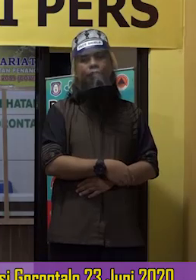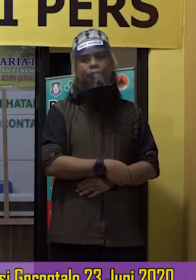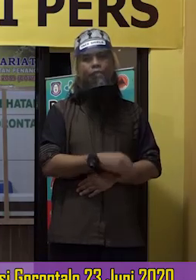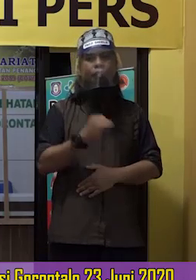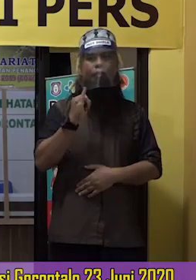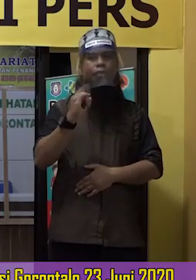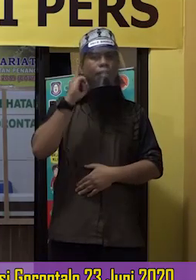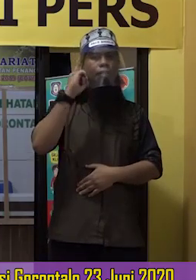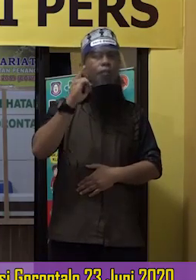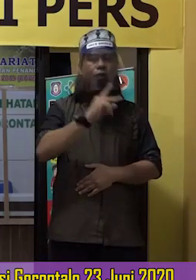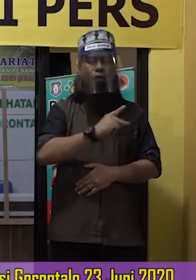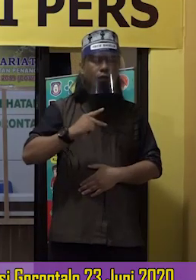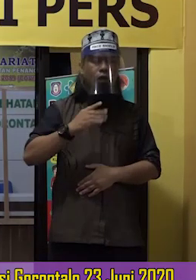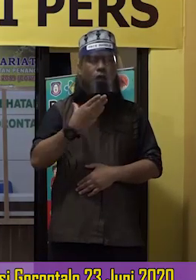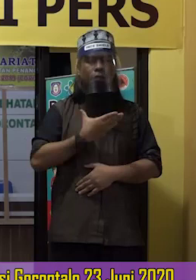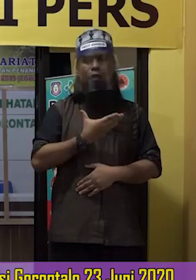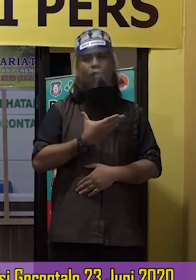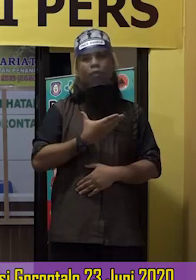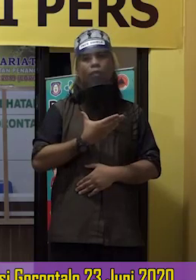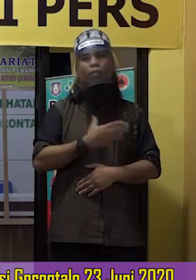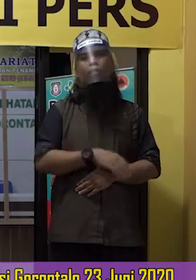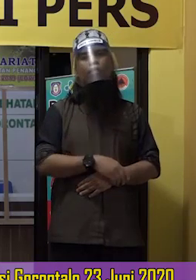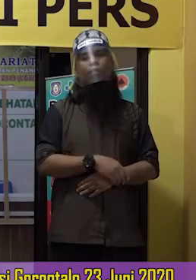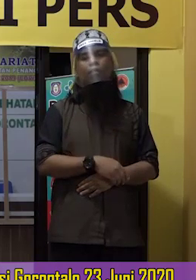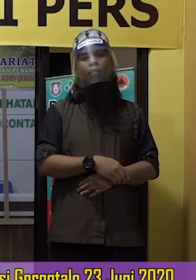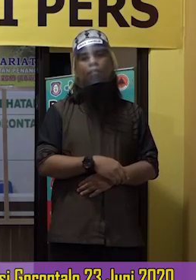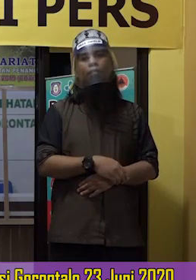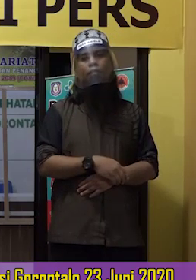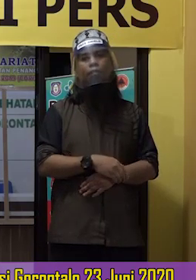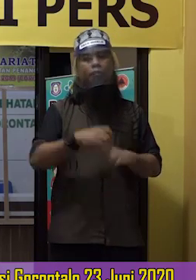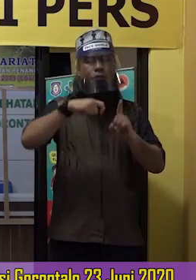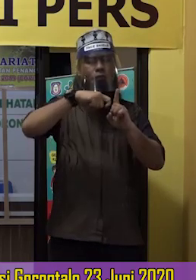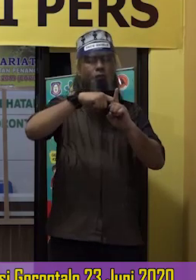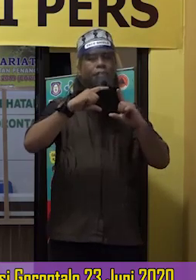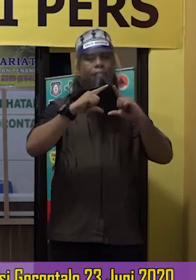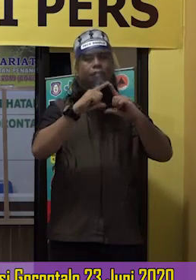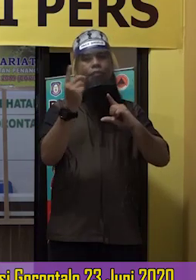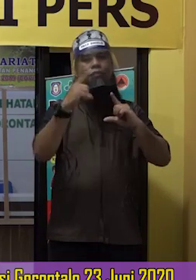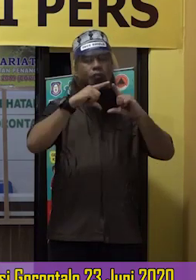akan ada karantina mandiri, di mana kita akan lebih